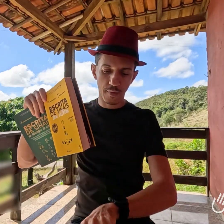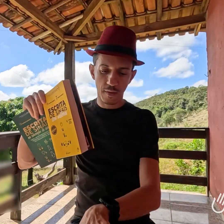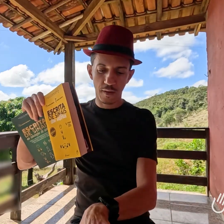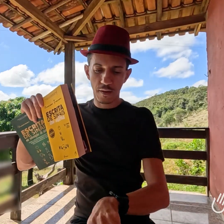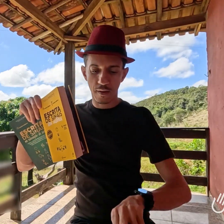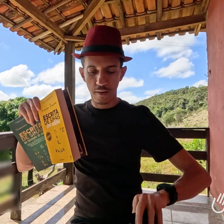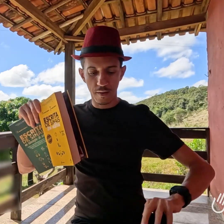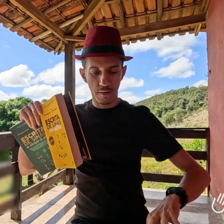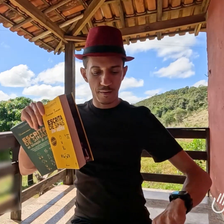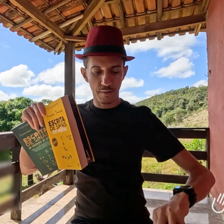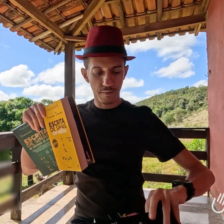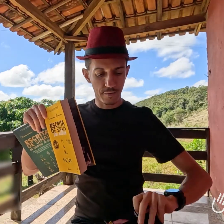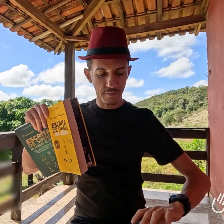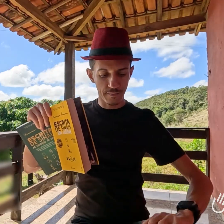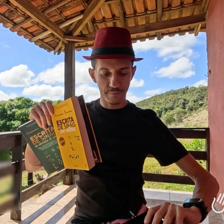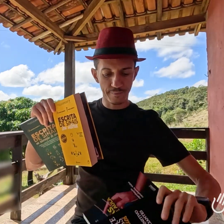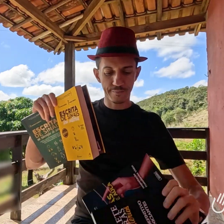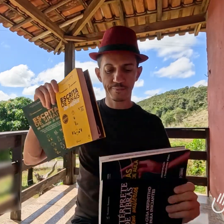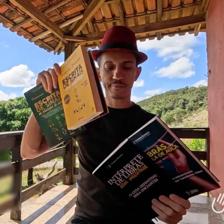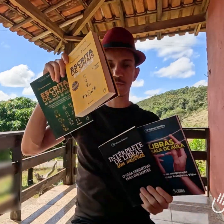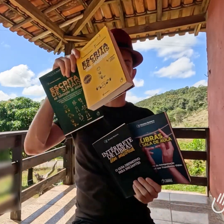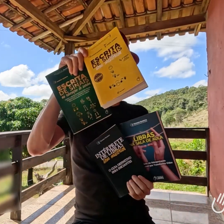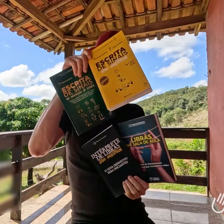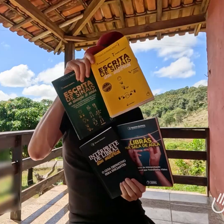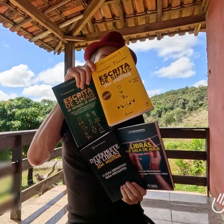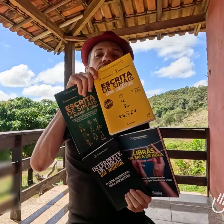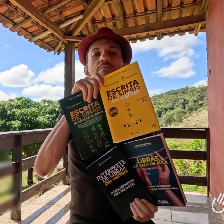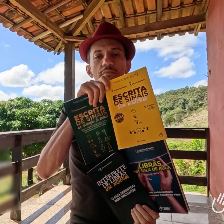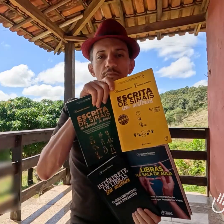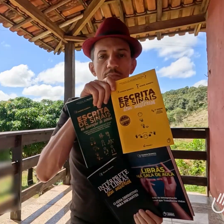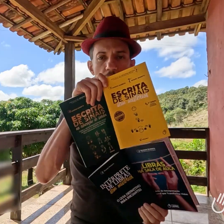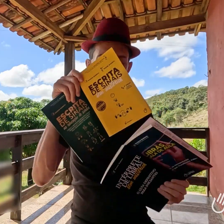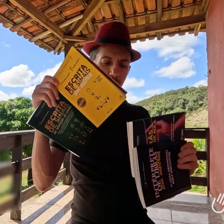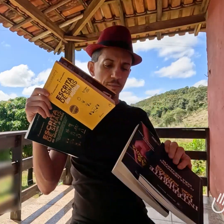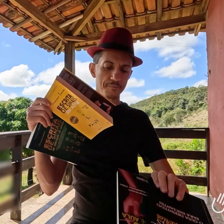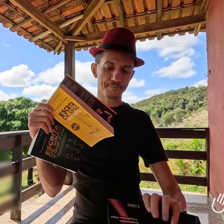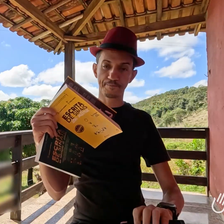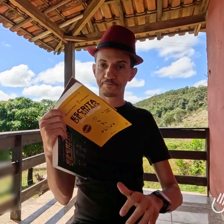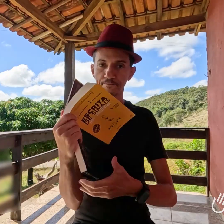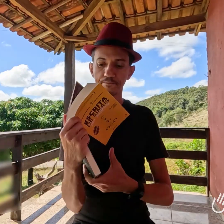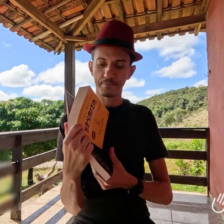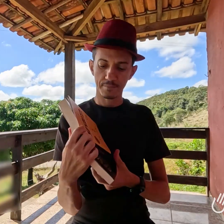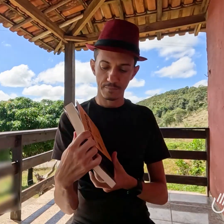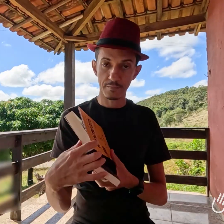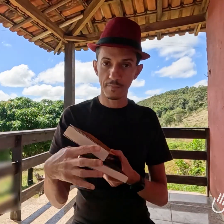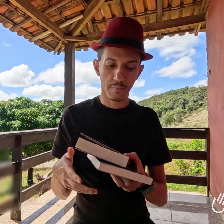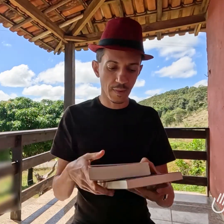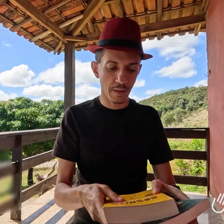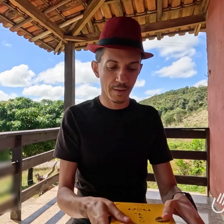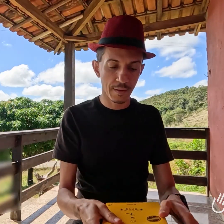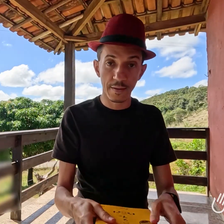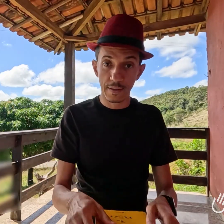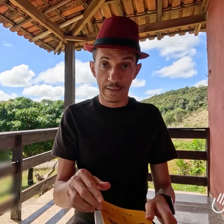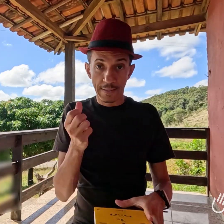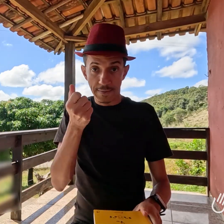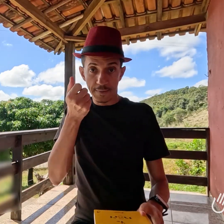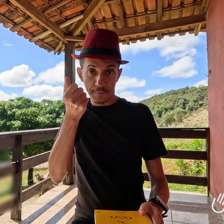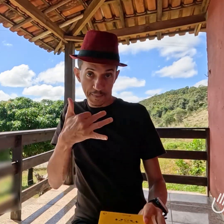forma visual aqui, percebe? Então, esses livros, eles se complementam dessa forma. Eu vou